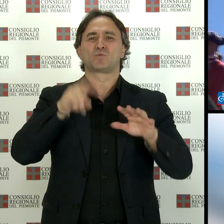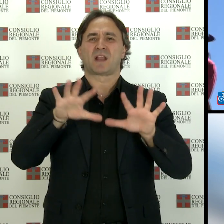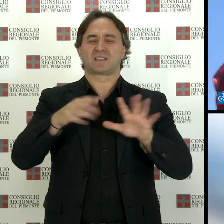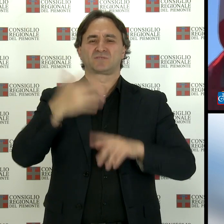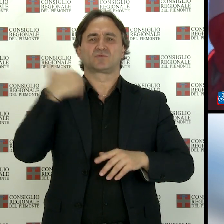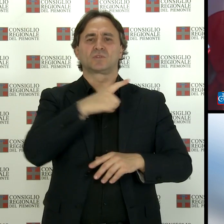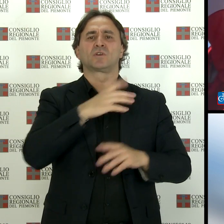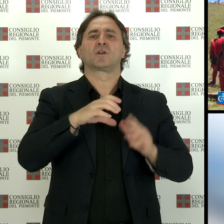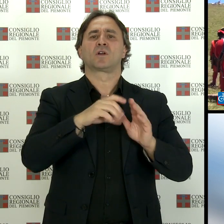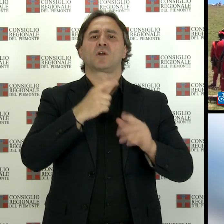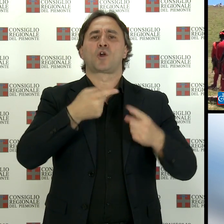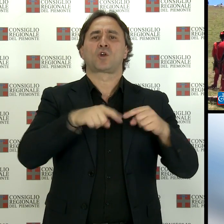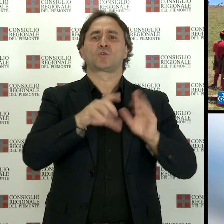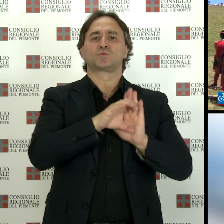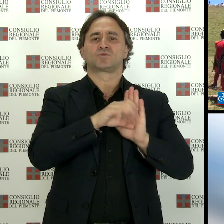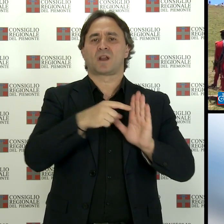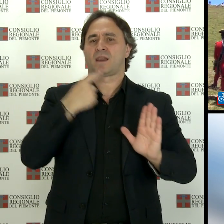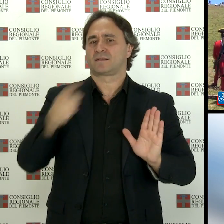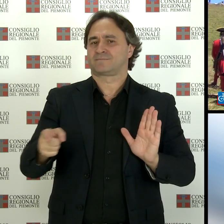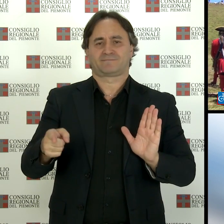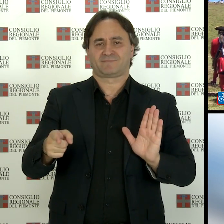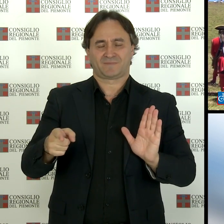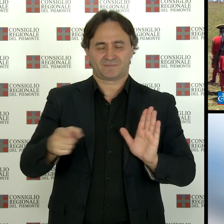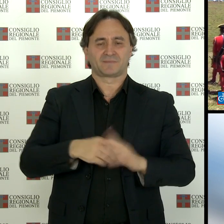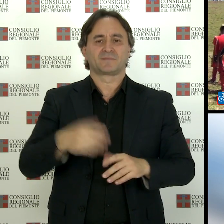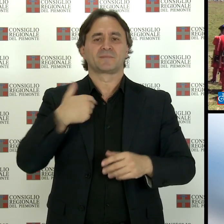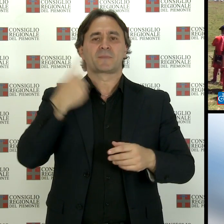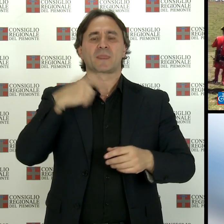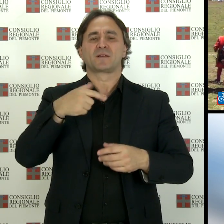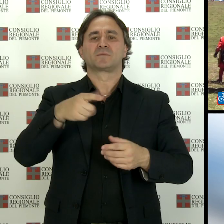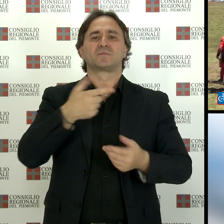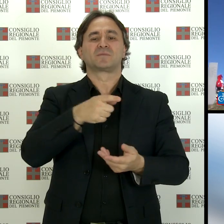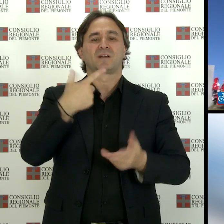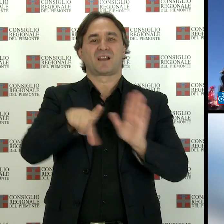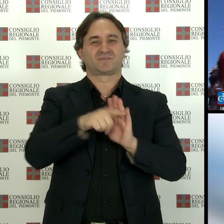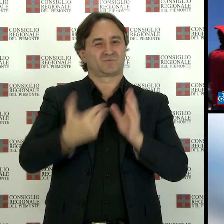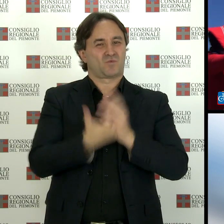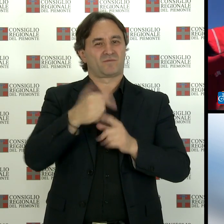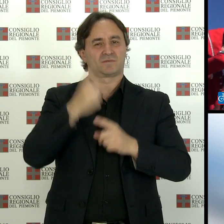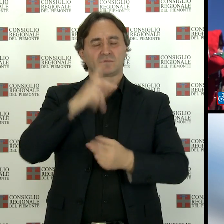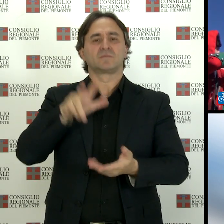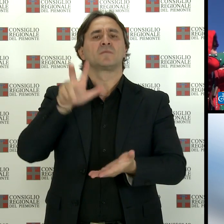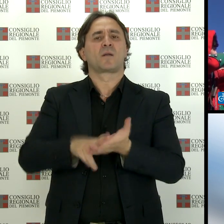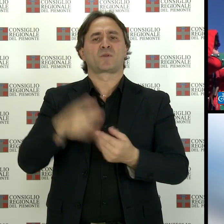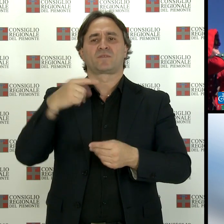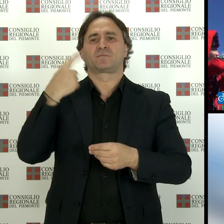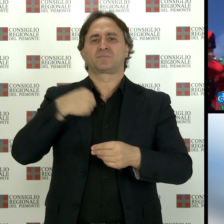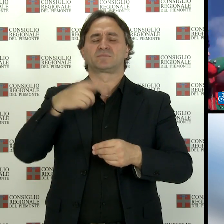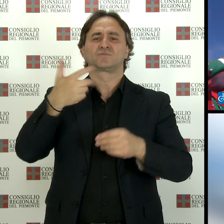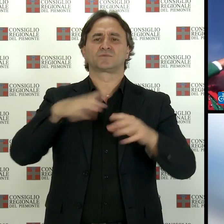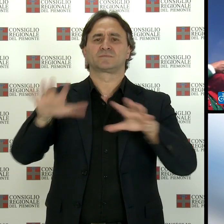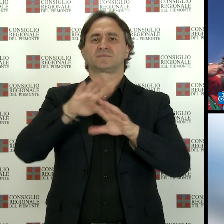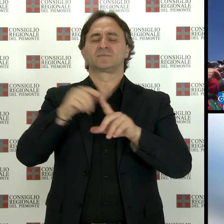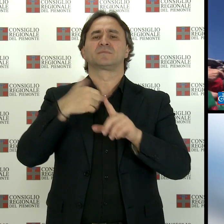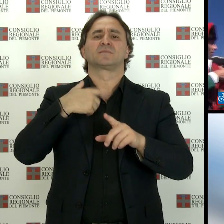Corte Costituzionale. La norma valorizza e promuove il patrimonio linguistico e culturale piemontese, nonché quello delle minoranze